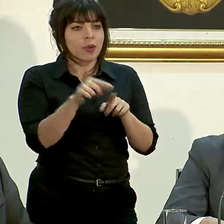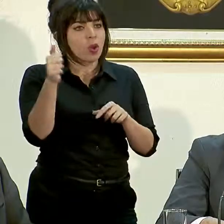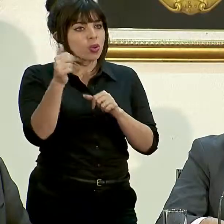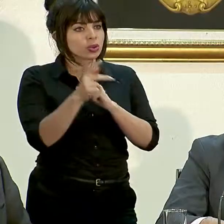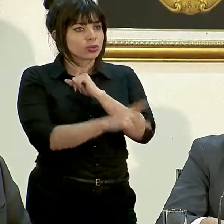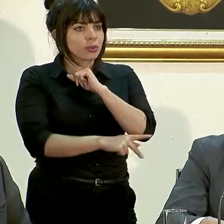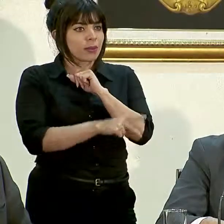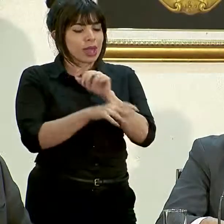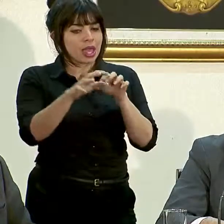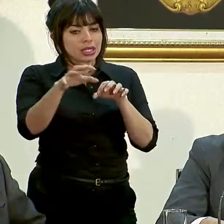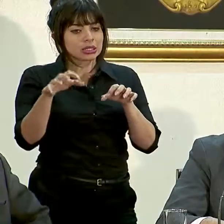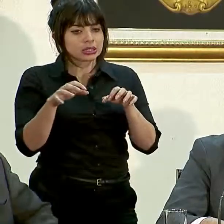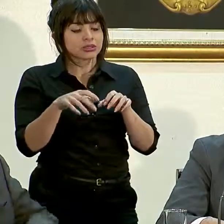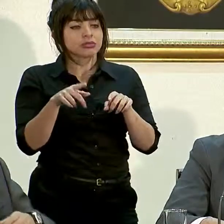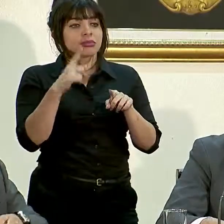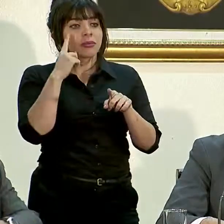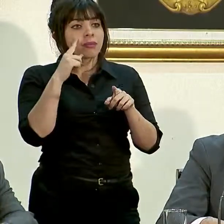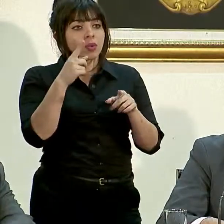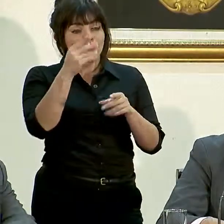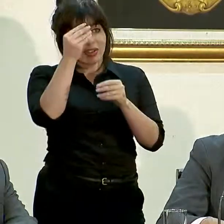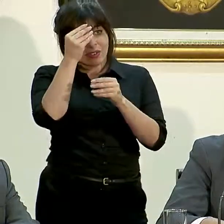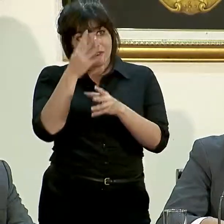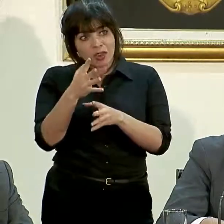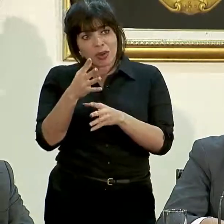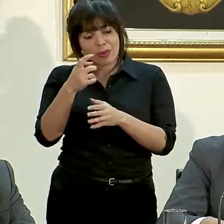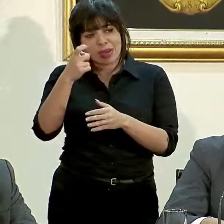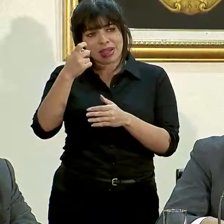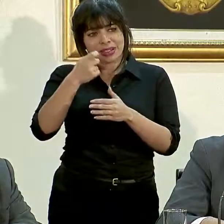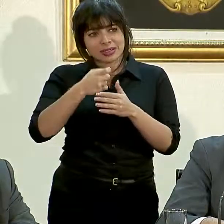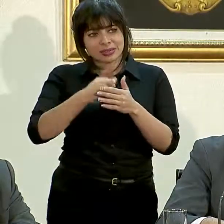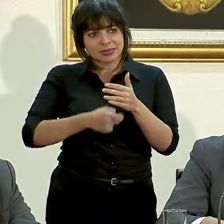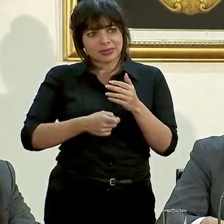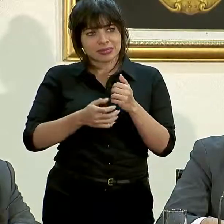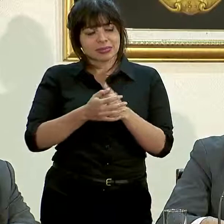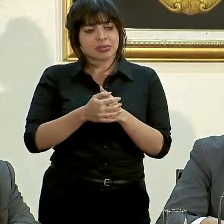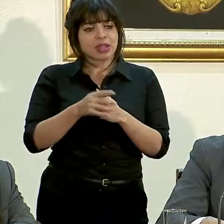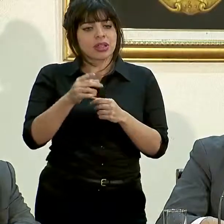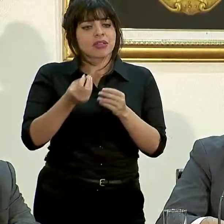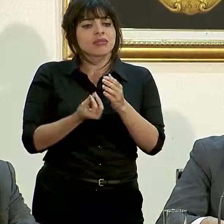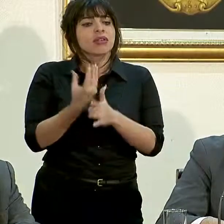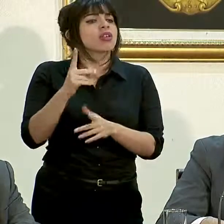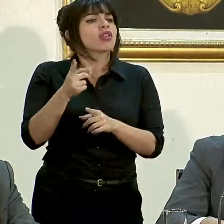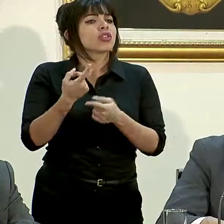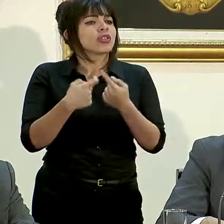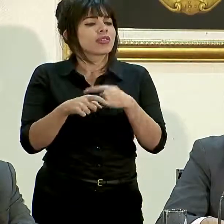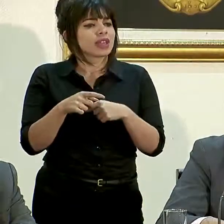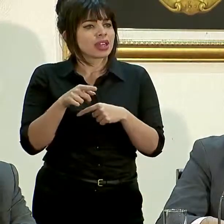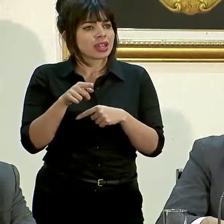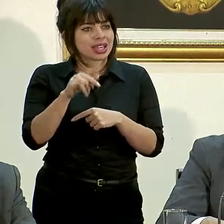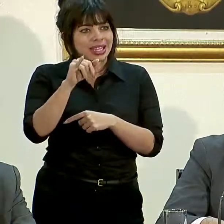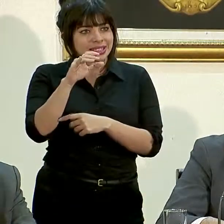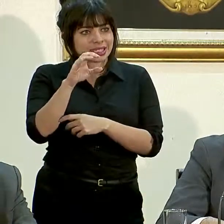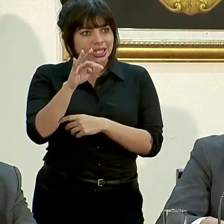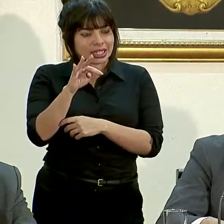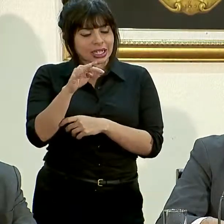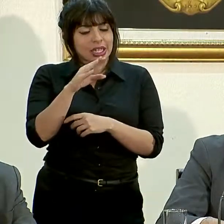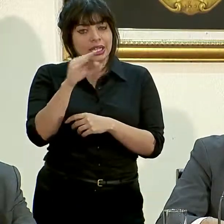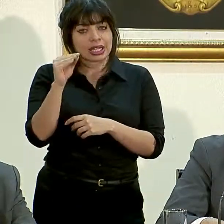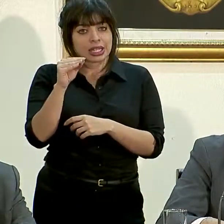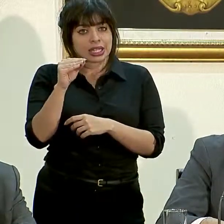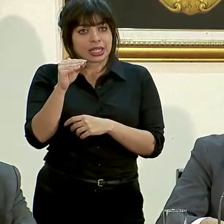país que, inducidos por un informe excesivamente optimista emanado del ICT y de